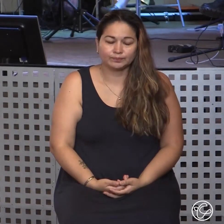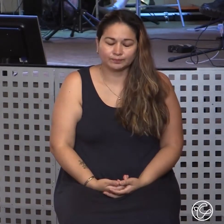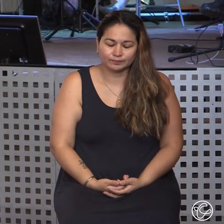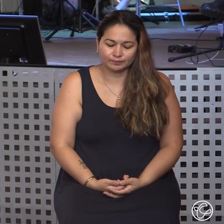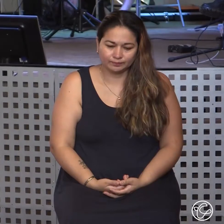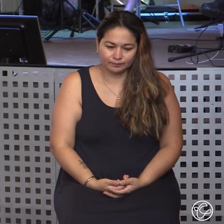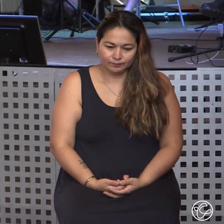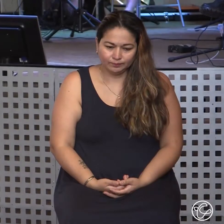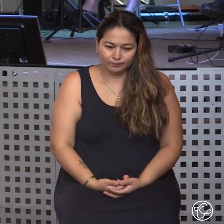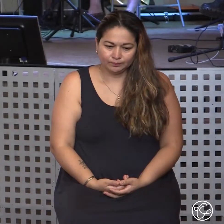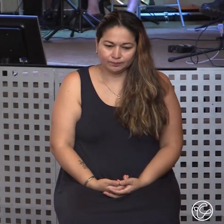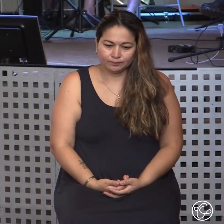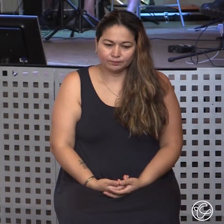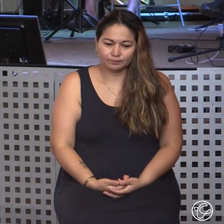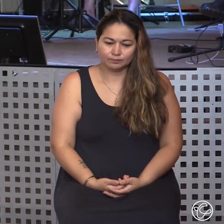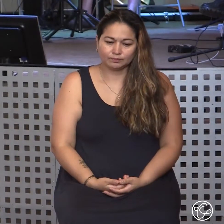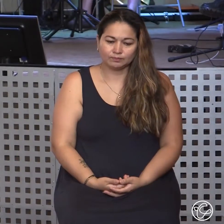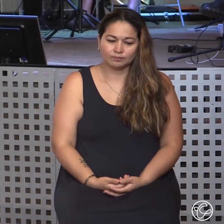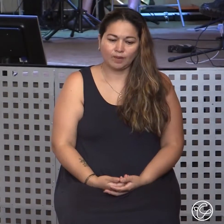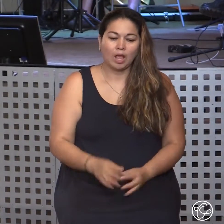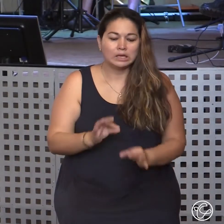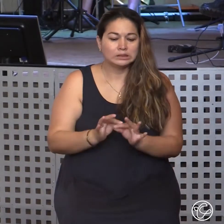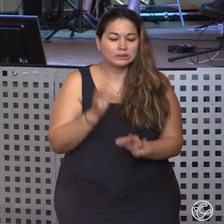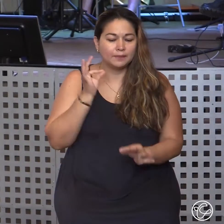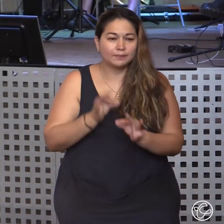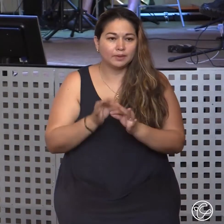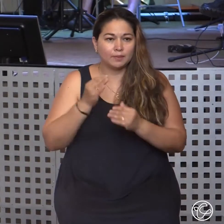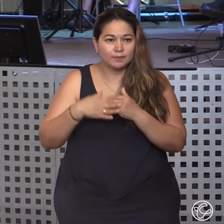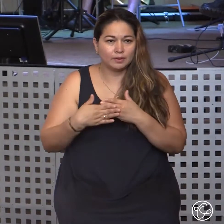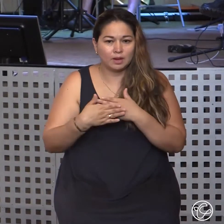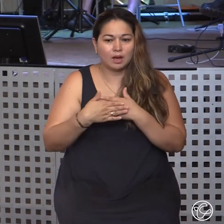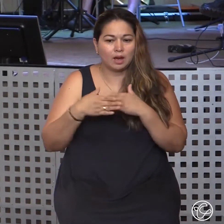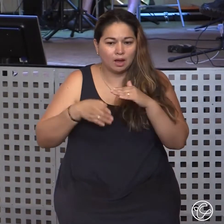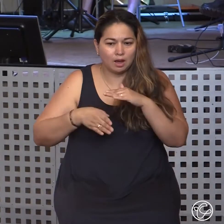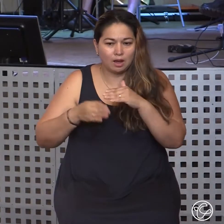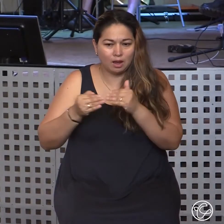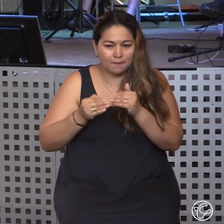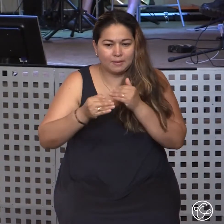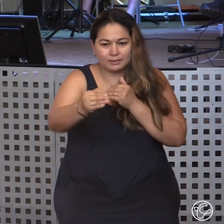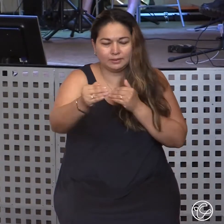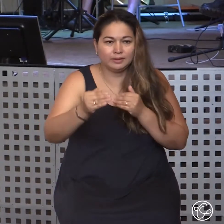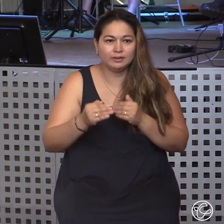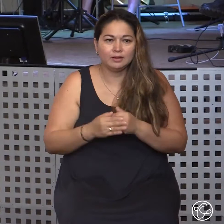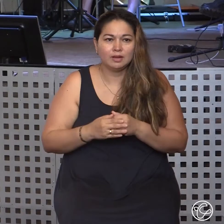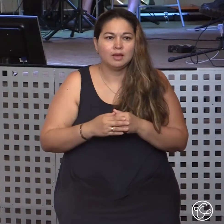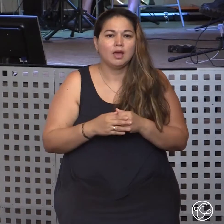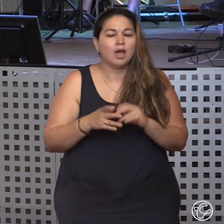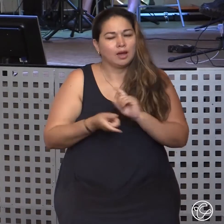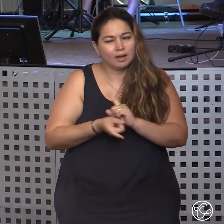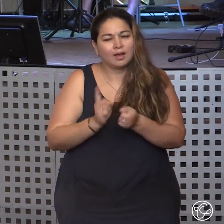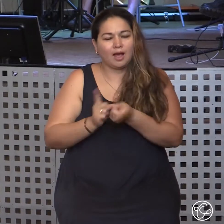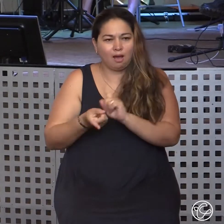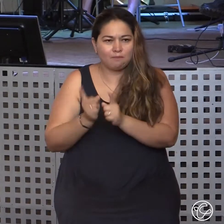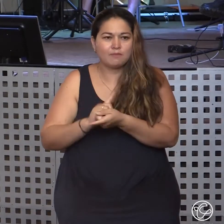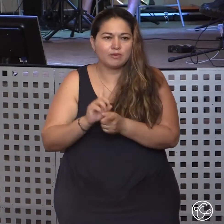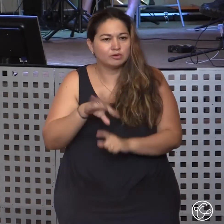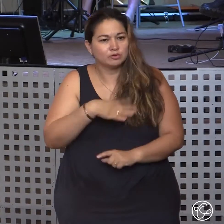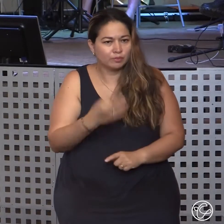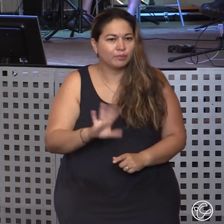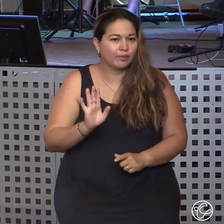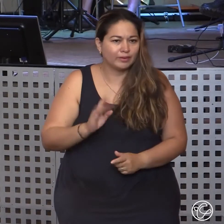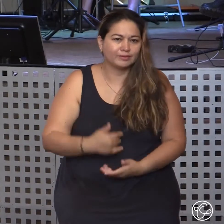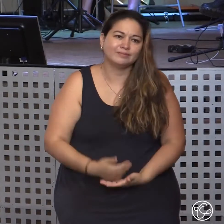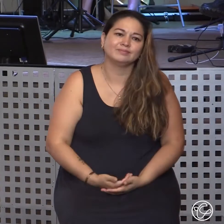A partir de septiembre, algunos cambios como congregación. Estructurales, no te preocupes, nada extraño ni nada